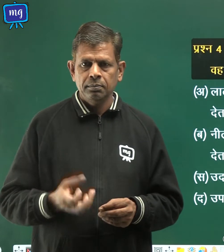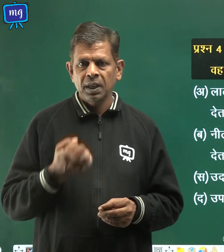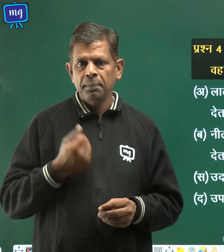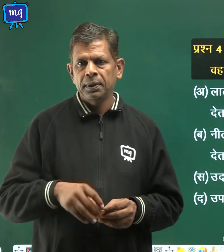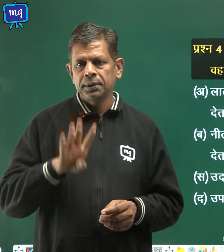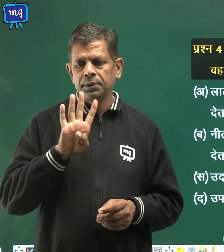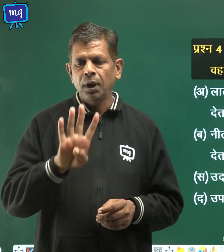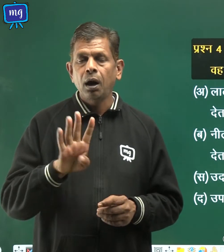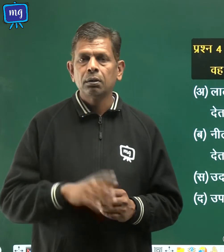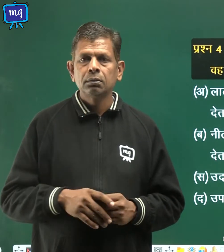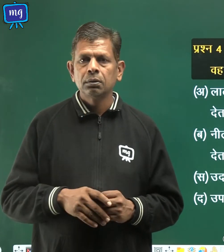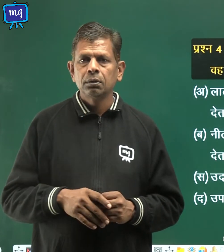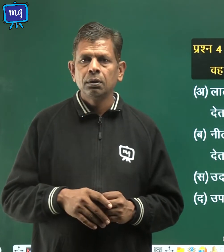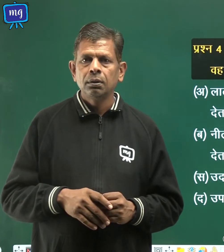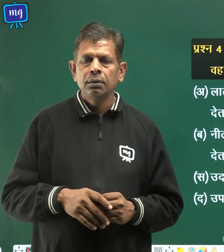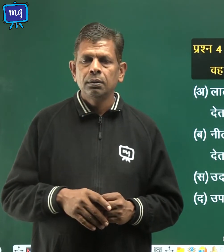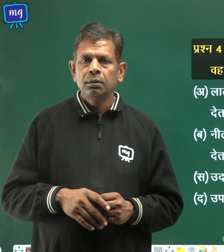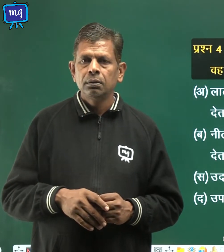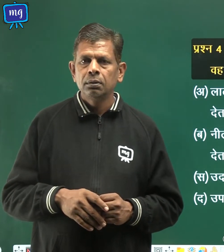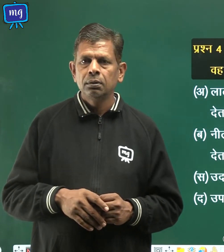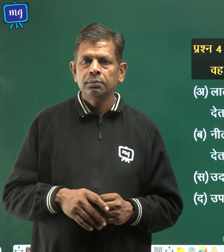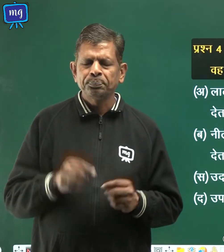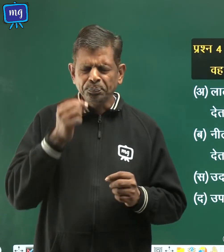प्रश्न 4, अम्ल की